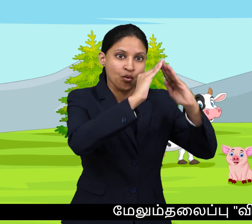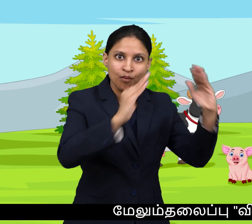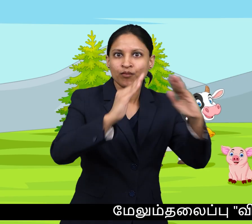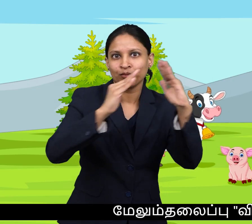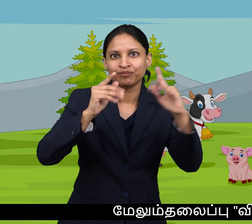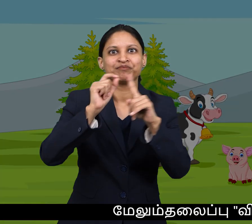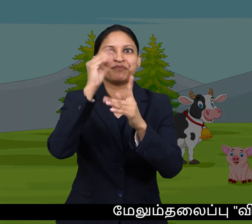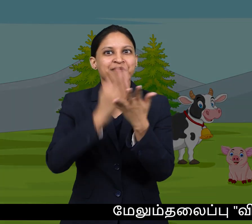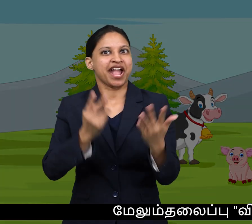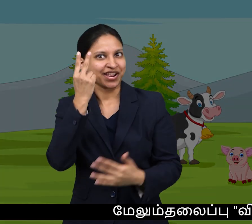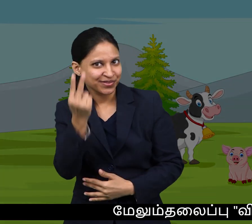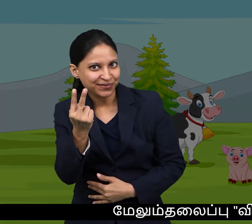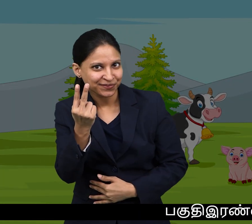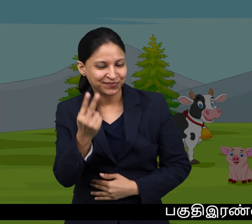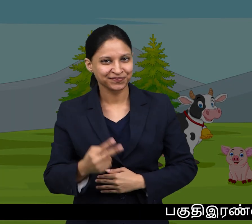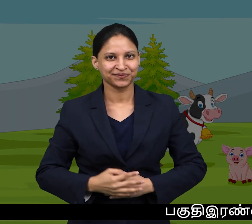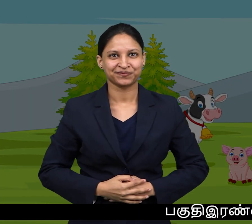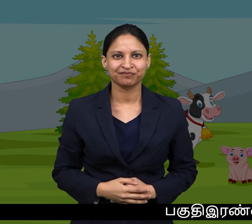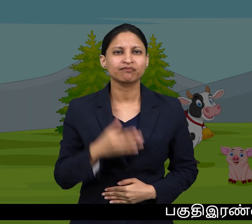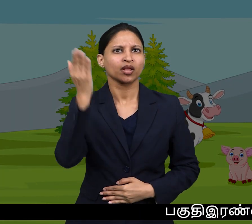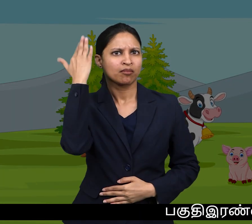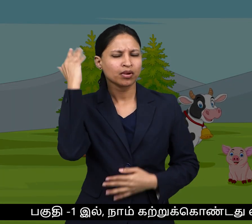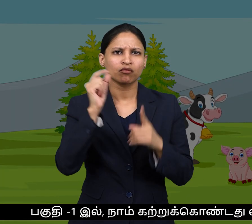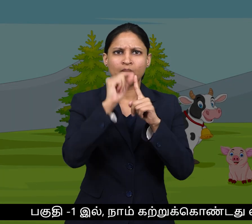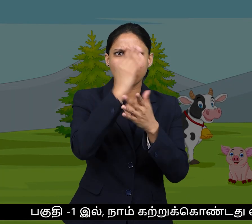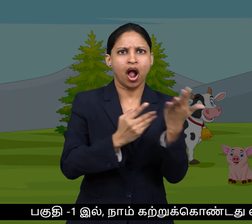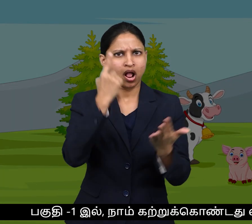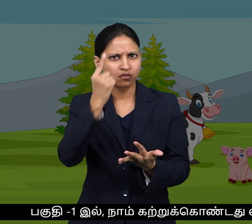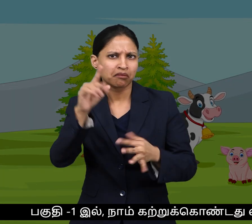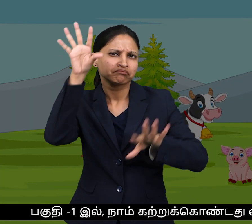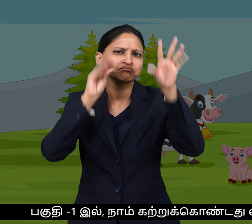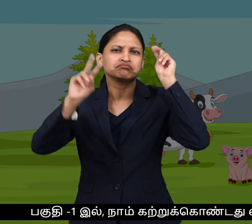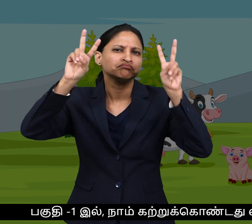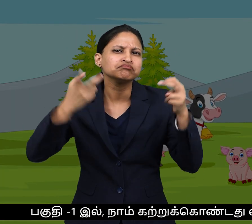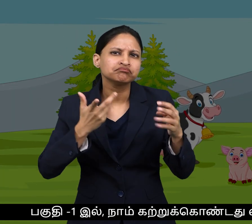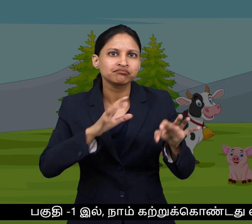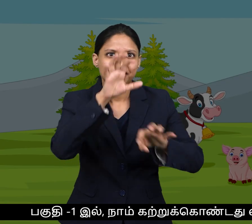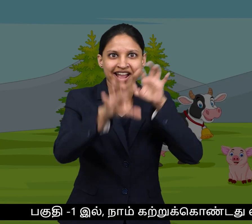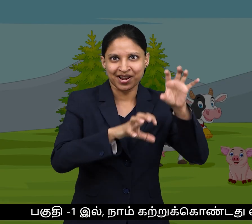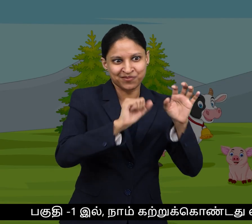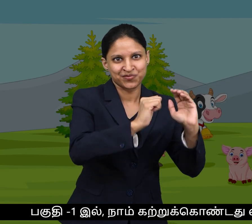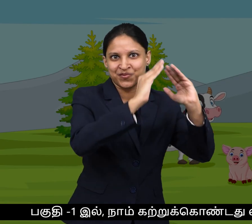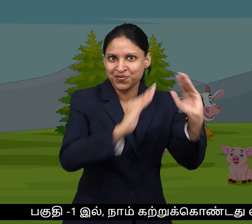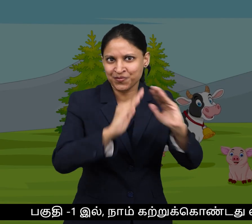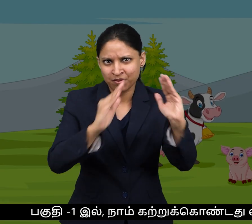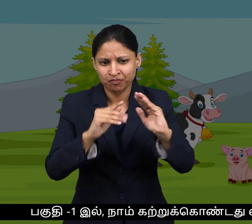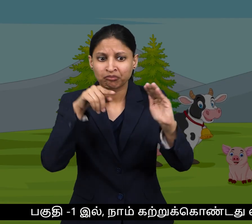விலங்குகளின் தங்குமிடம் பகுதி 2ஐ காண்போம். பகுதி 1இல் நாம் கற்றுக்கொண்டது விலங்குகள் மற்றும்